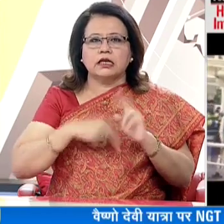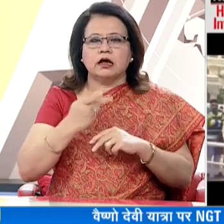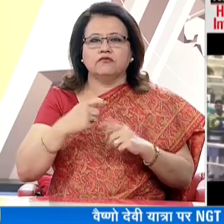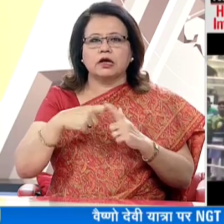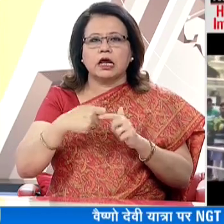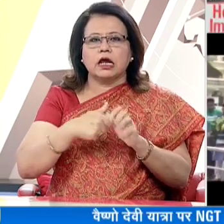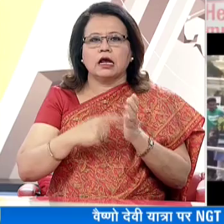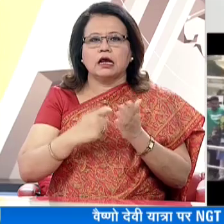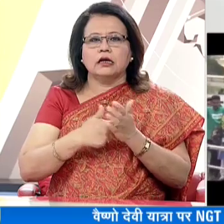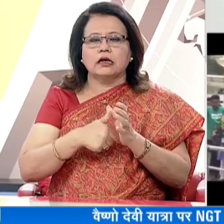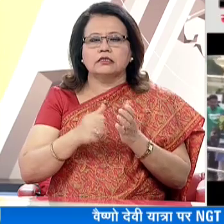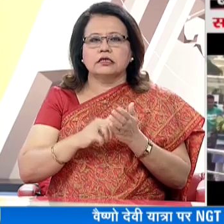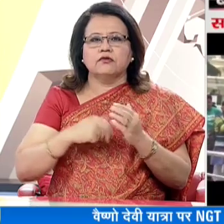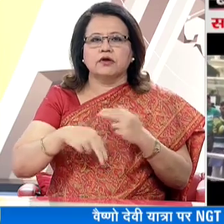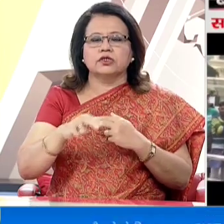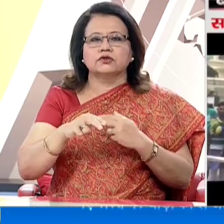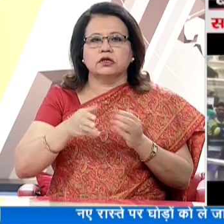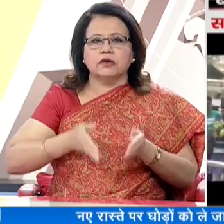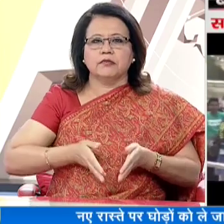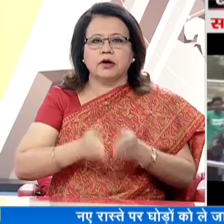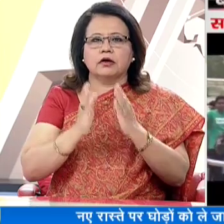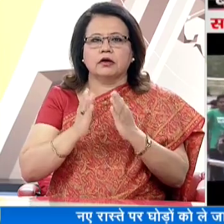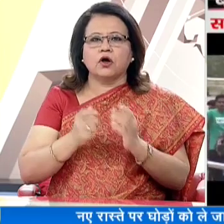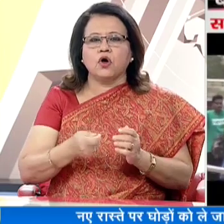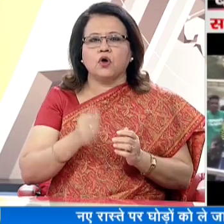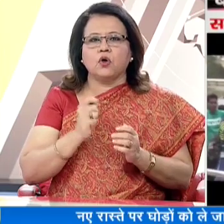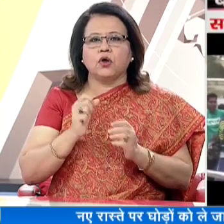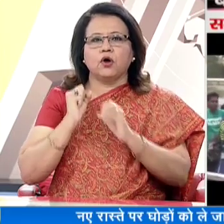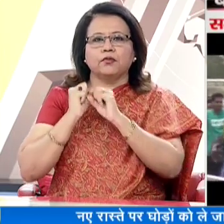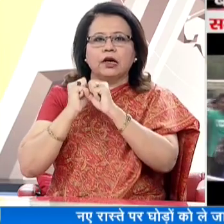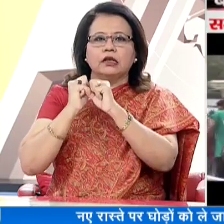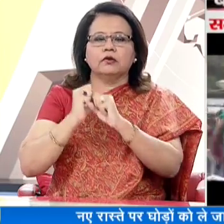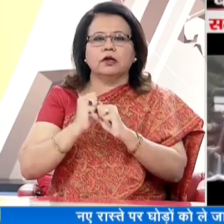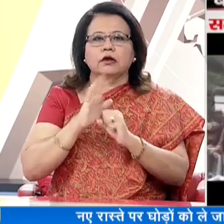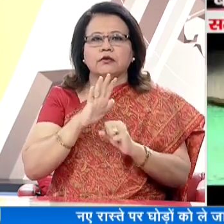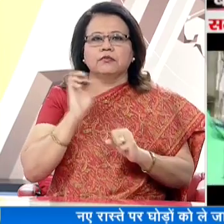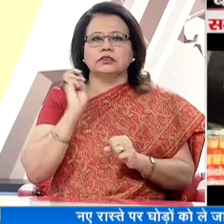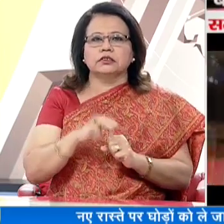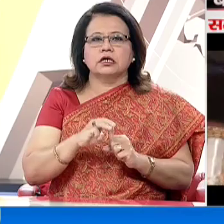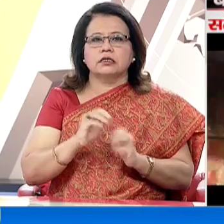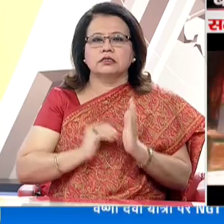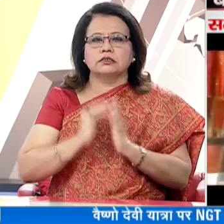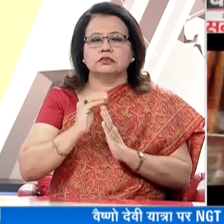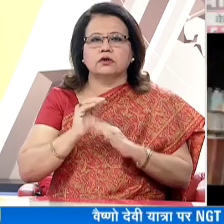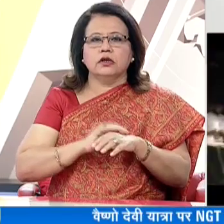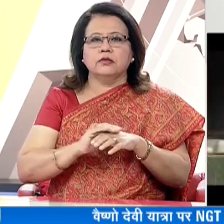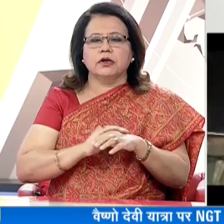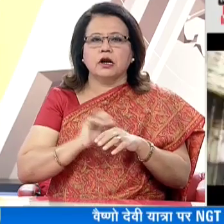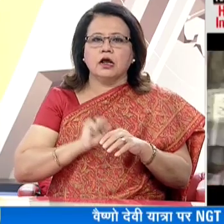खिलाफ कटरा से वैष्णो देवी मार्ग पर घोड़े और पालकी वाले 5,000 से ज्यादा मजदूर